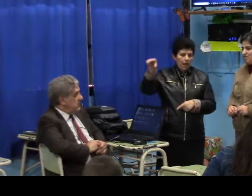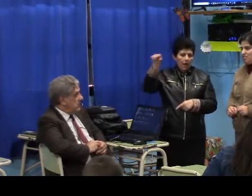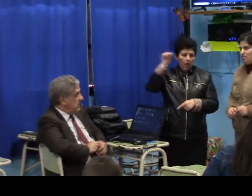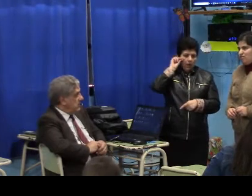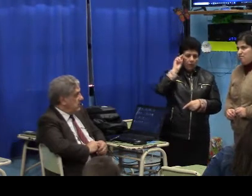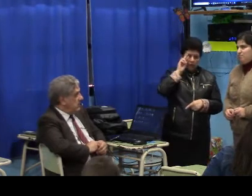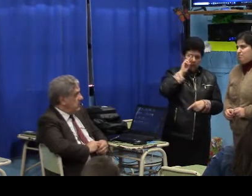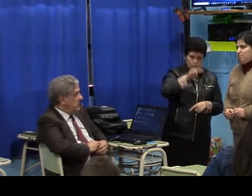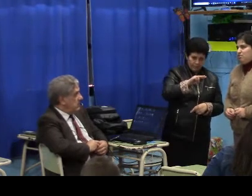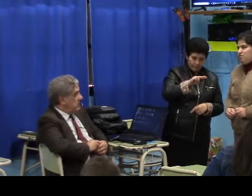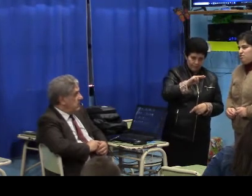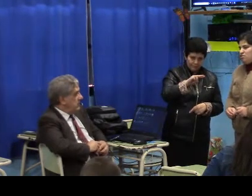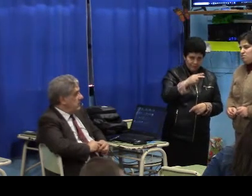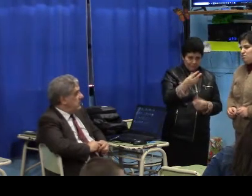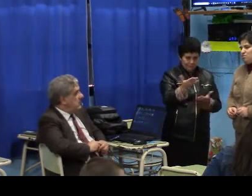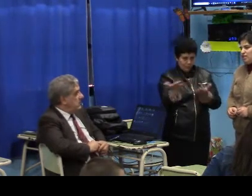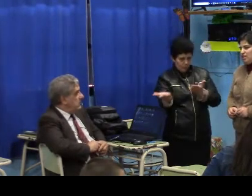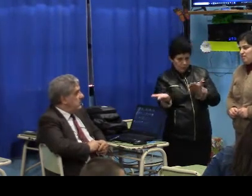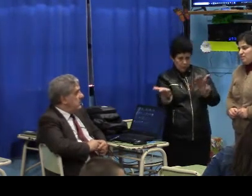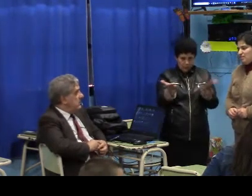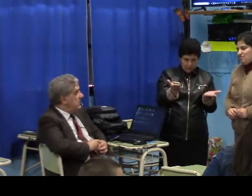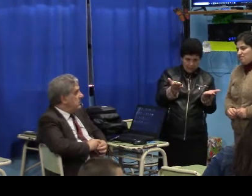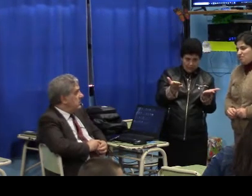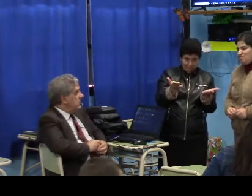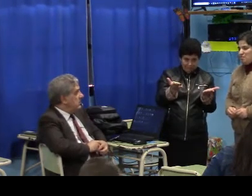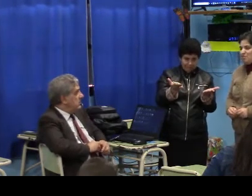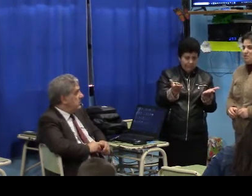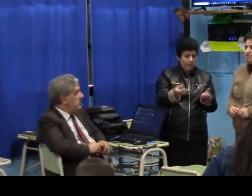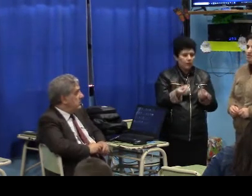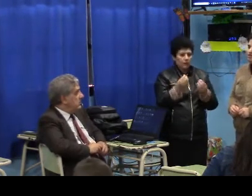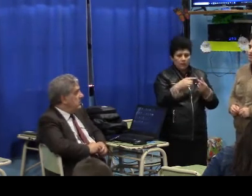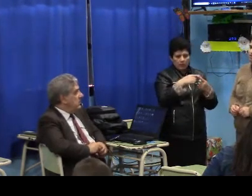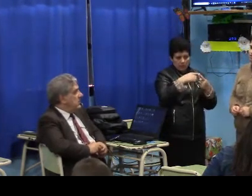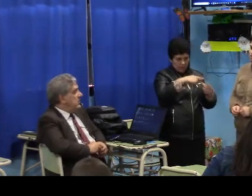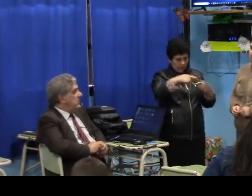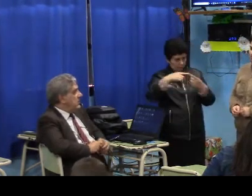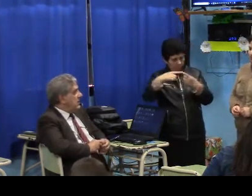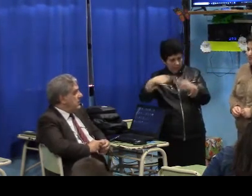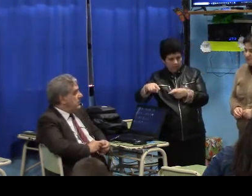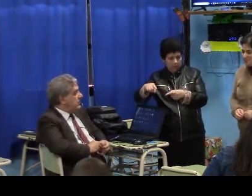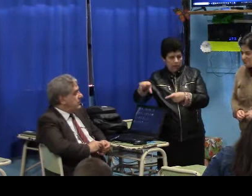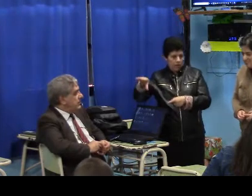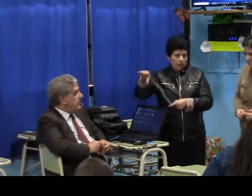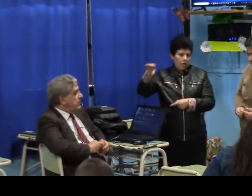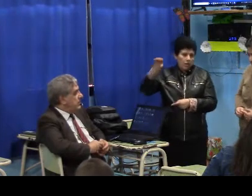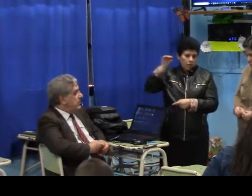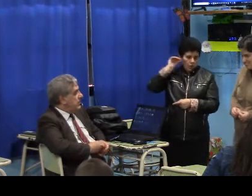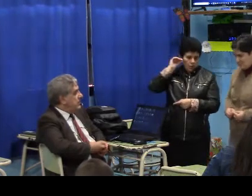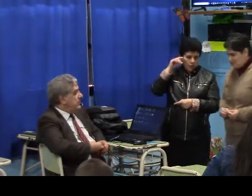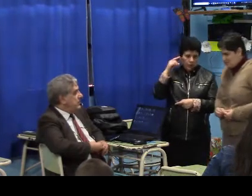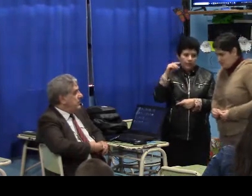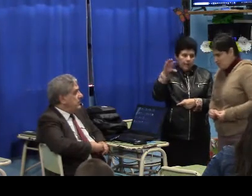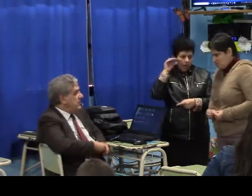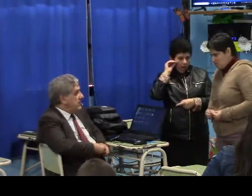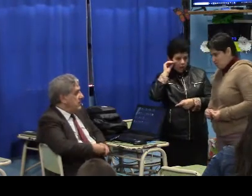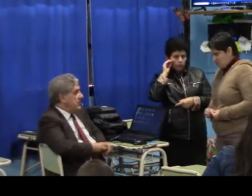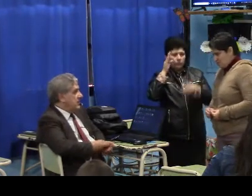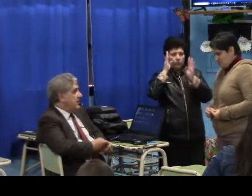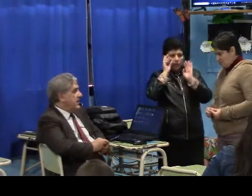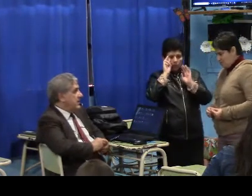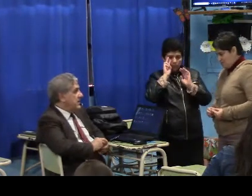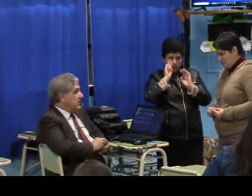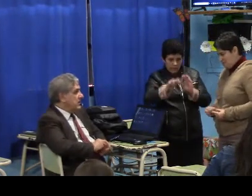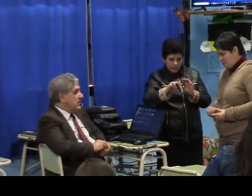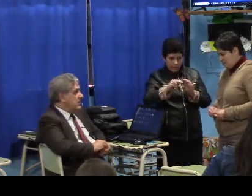No es lo mismo. ¿Por qué? ¿Por qué no es lo mismo? ¿Eh? Porque el audiovisual propone